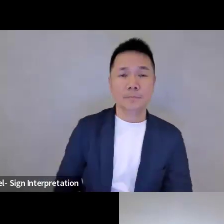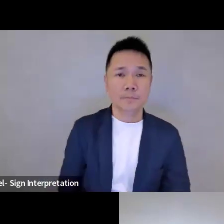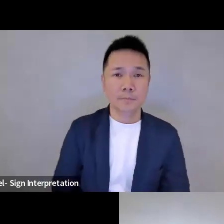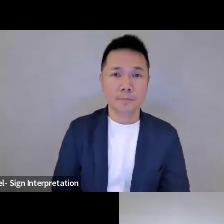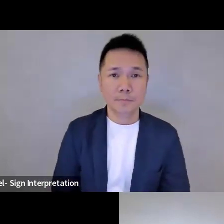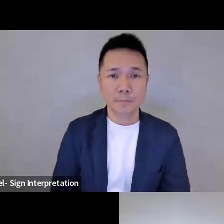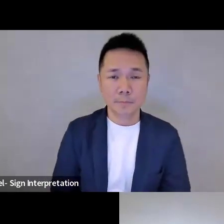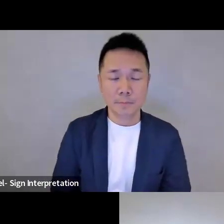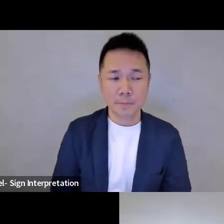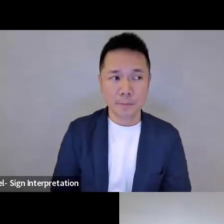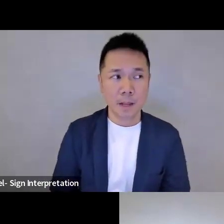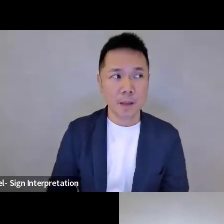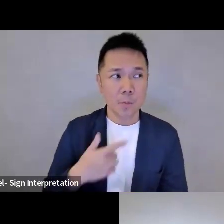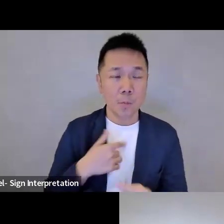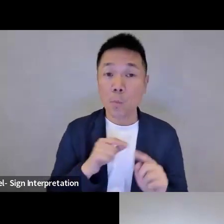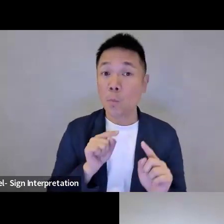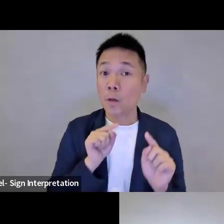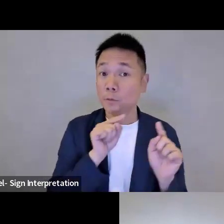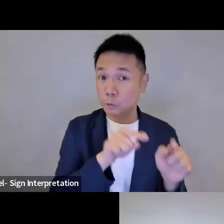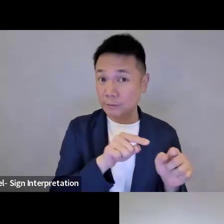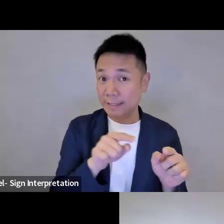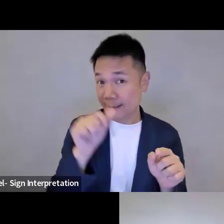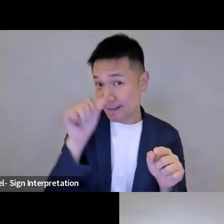大概2009年的时候，